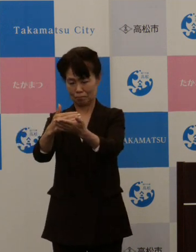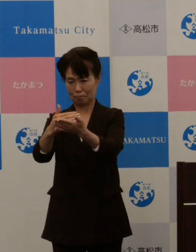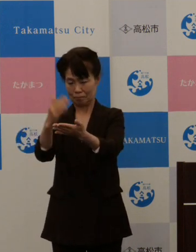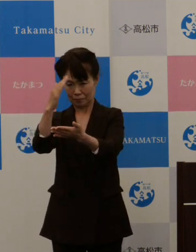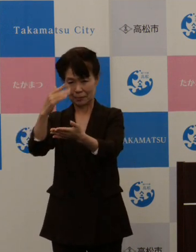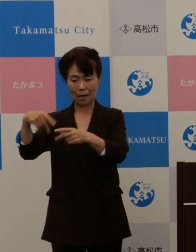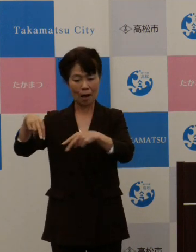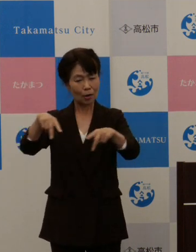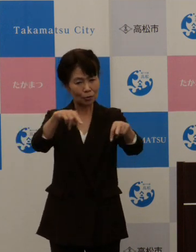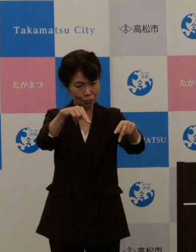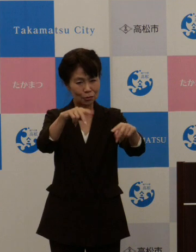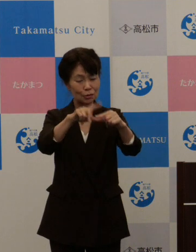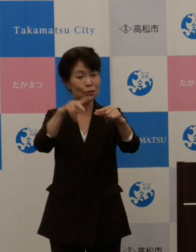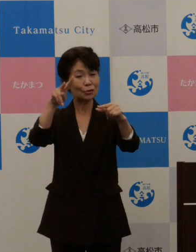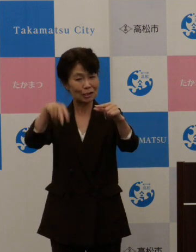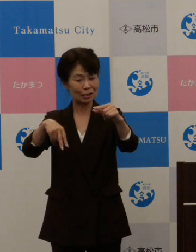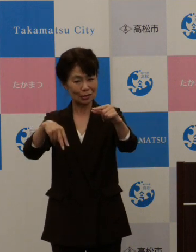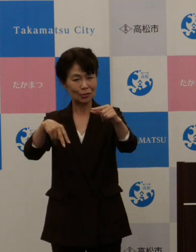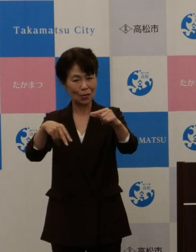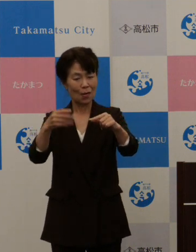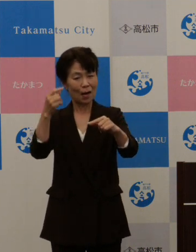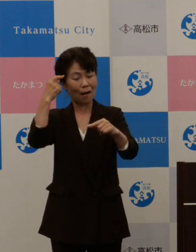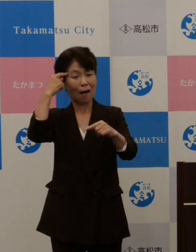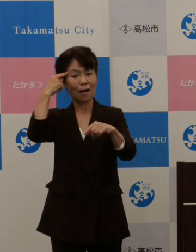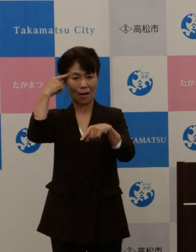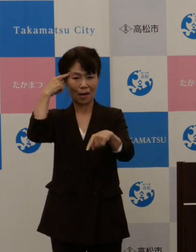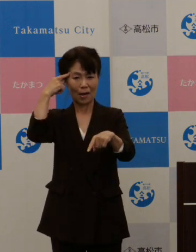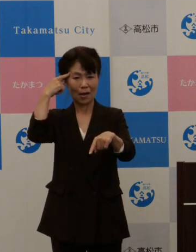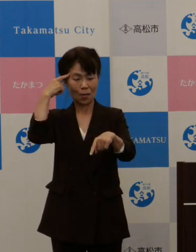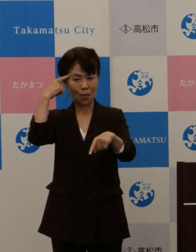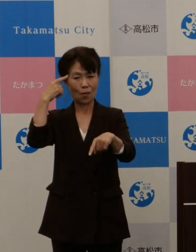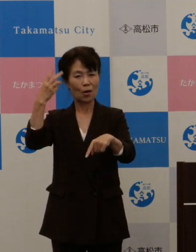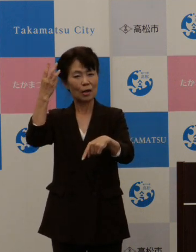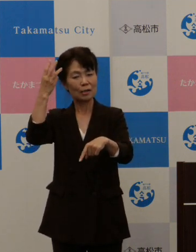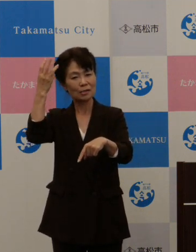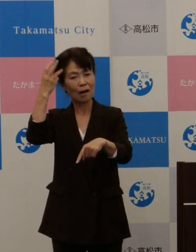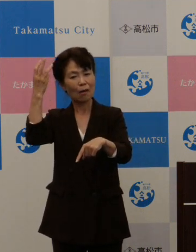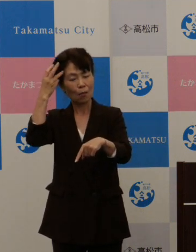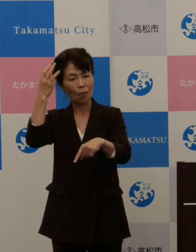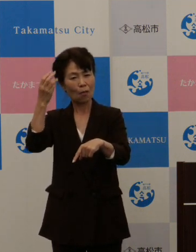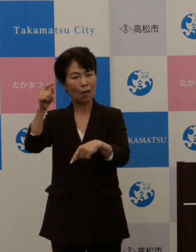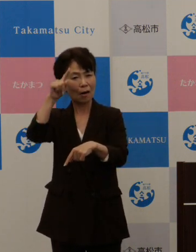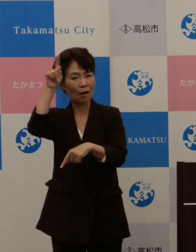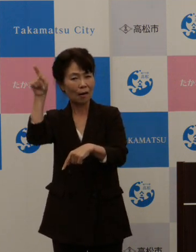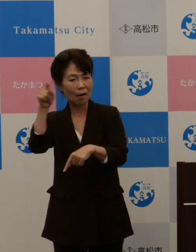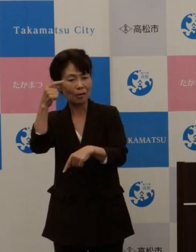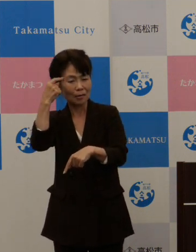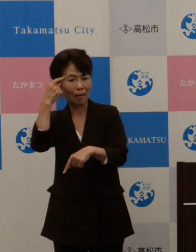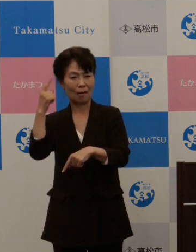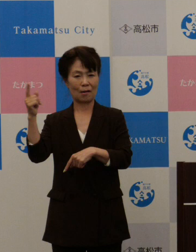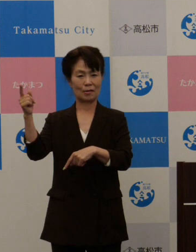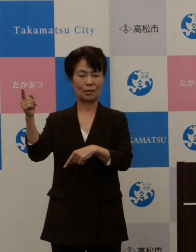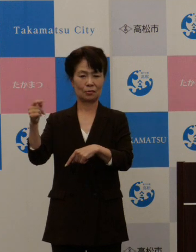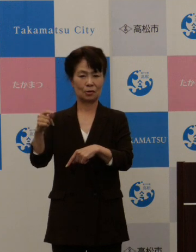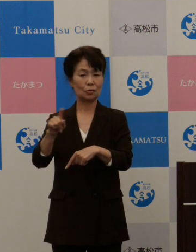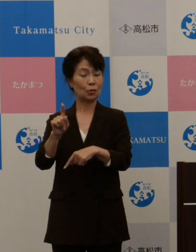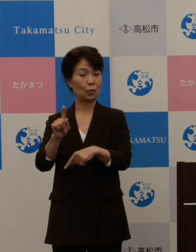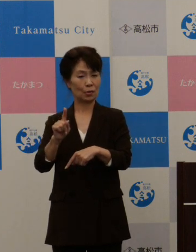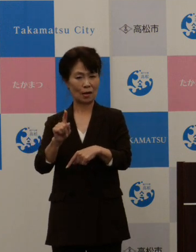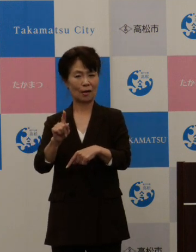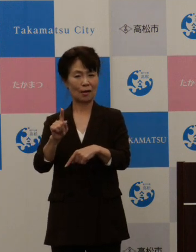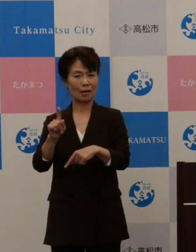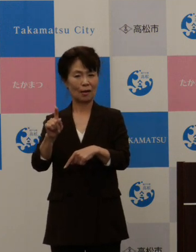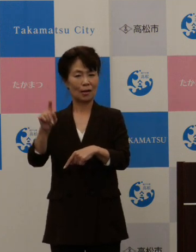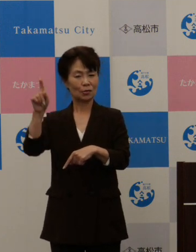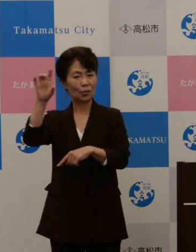中心の都市空間にするというような発想を、まあ、参考にしているんだと考えておるんですけども、その辺の、